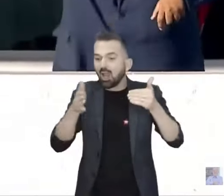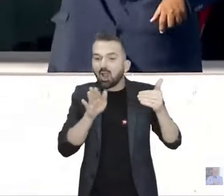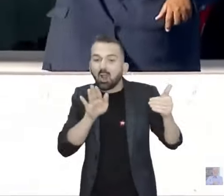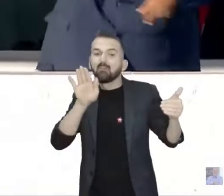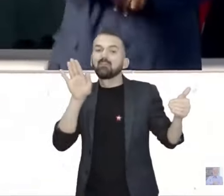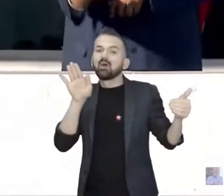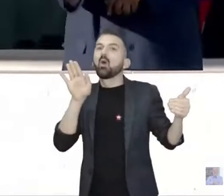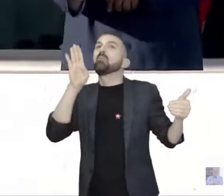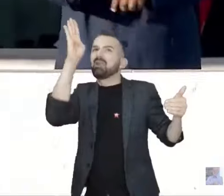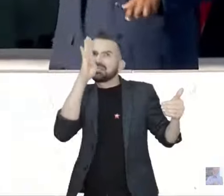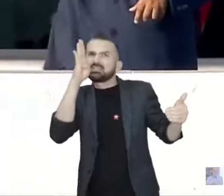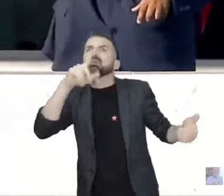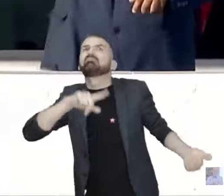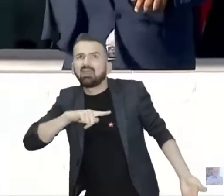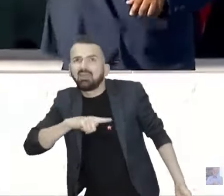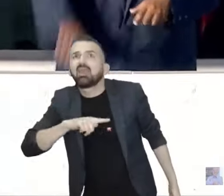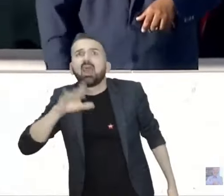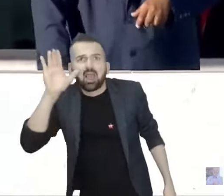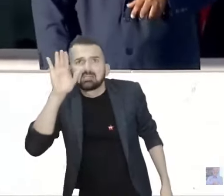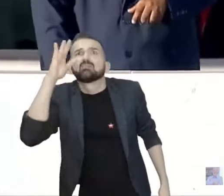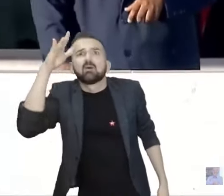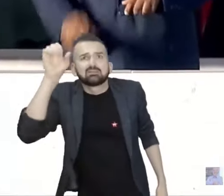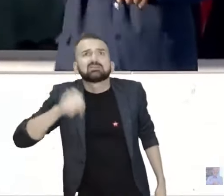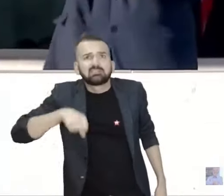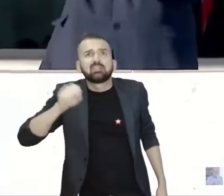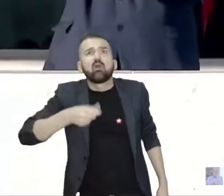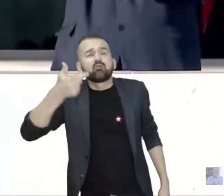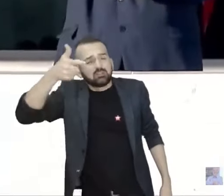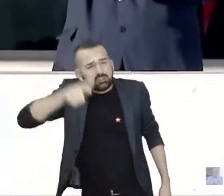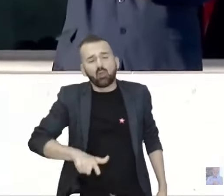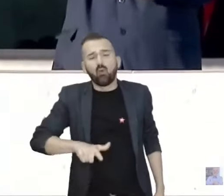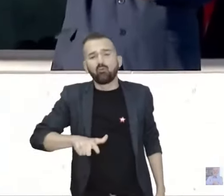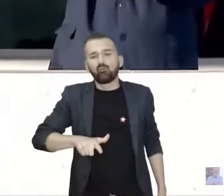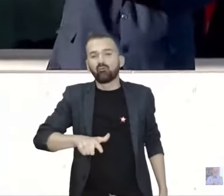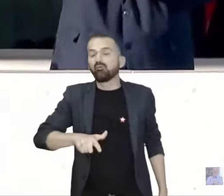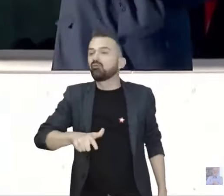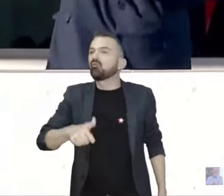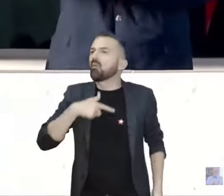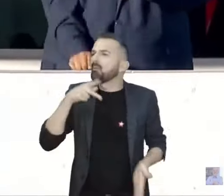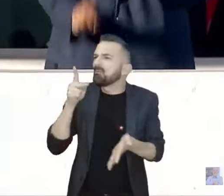volto a dizer com toda convicção, mesmo